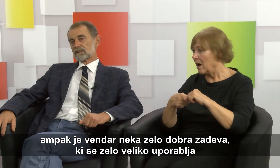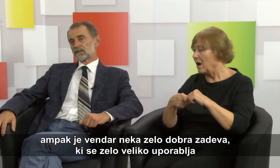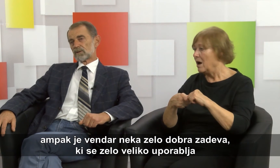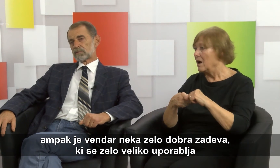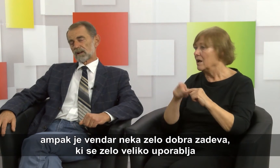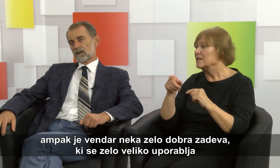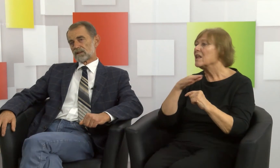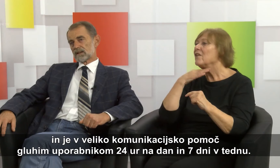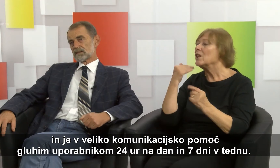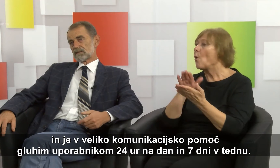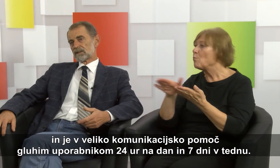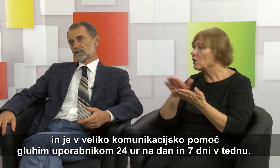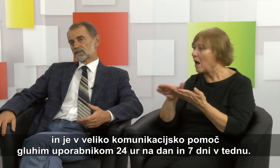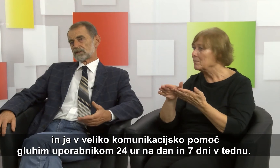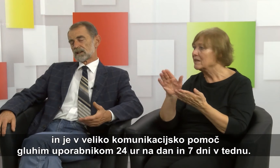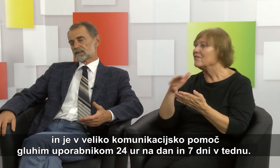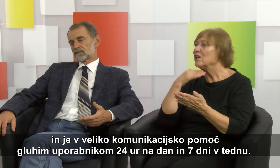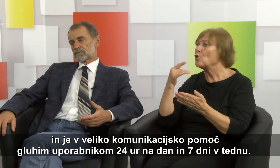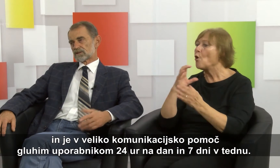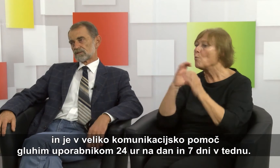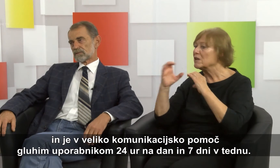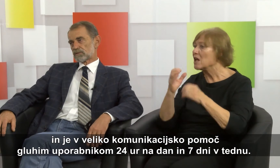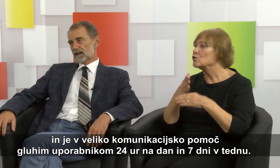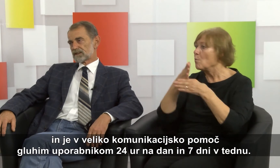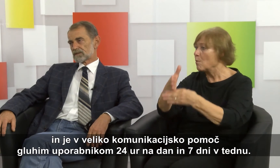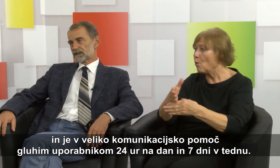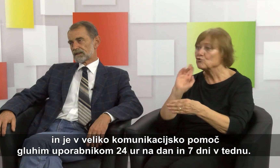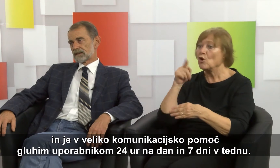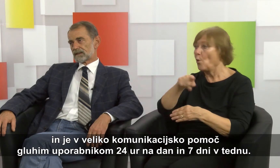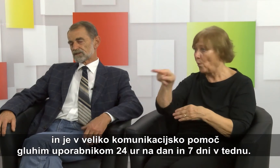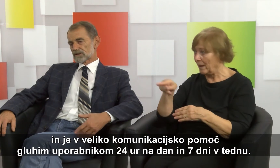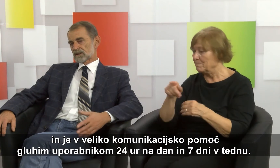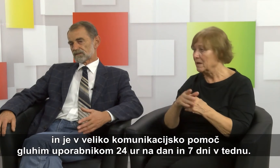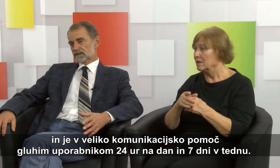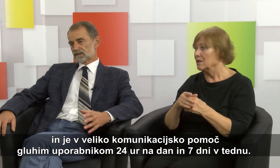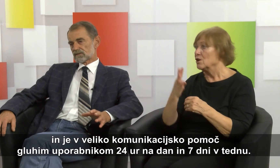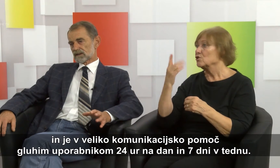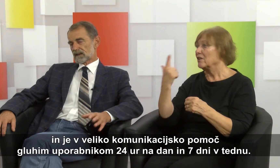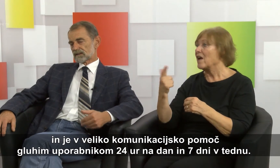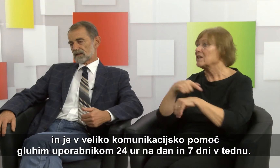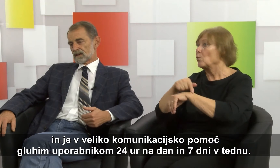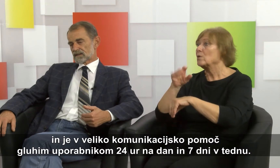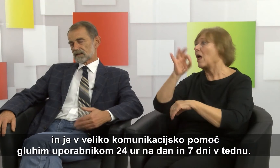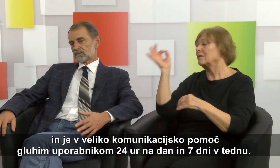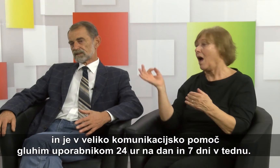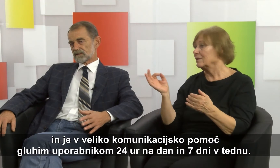veliko uporablja in je v veliko komunikacijsko pomoč gluhim uporabnikom. 24 ur na dan. 7 dni v